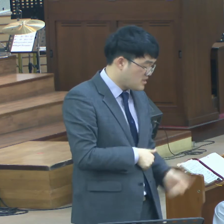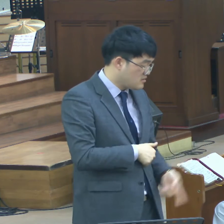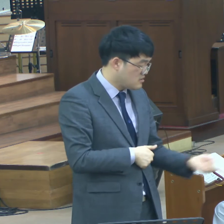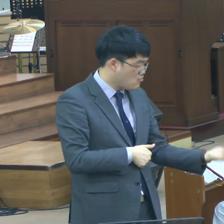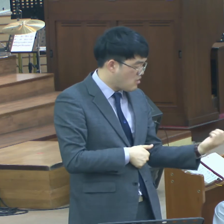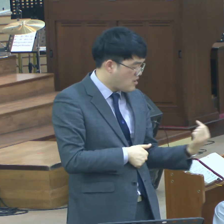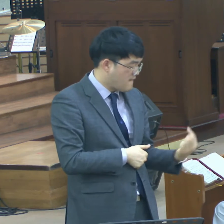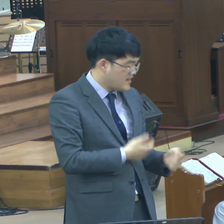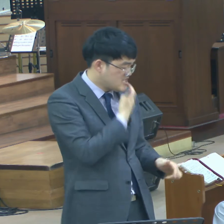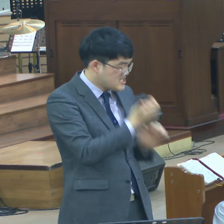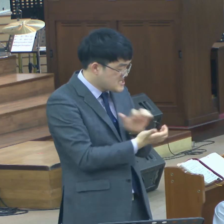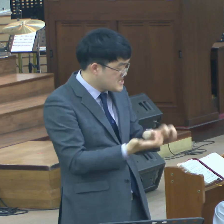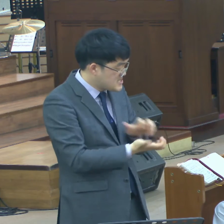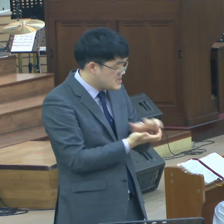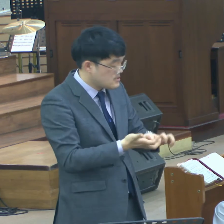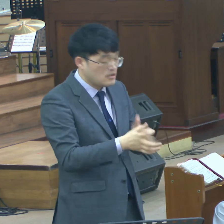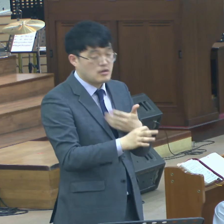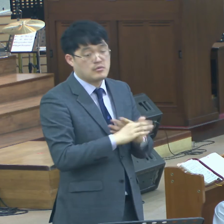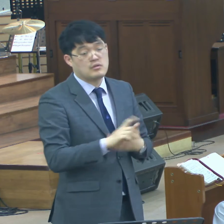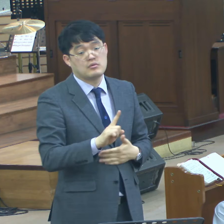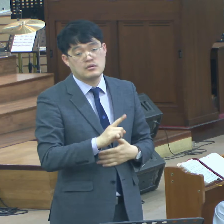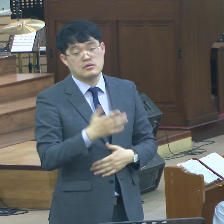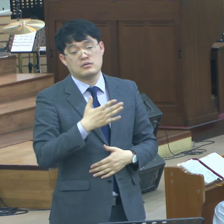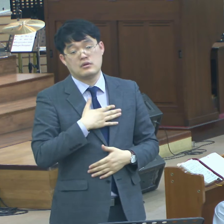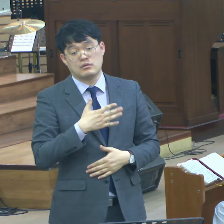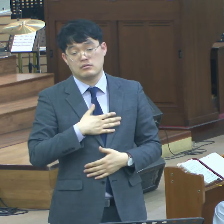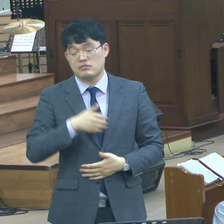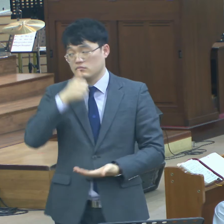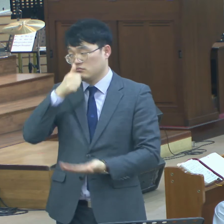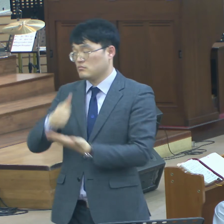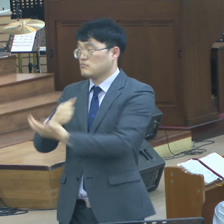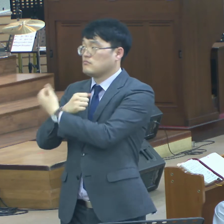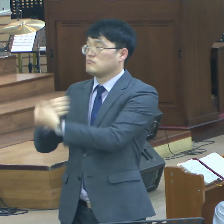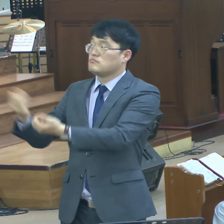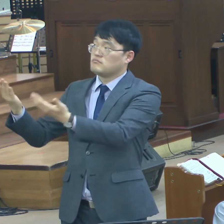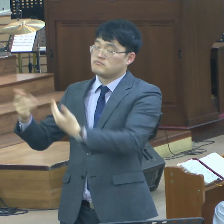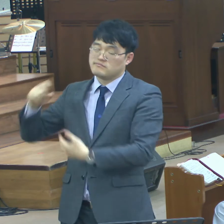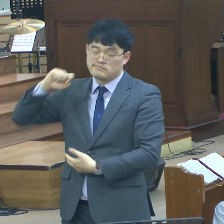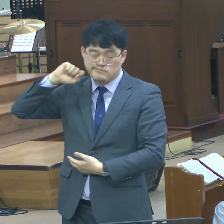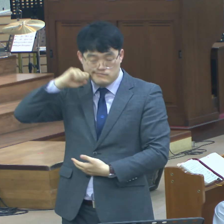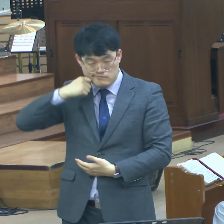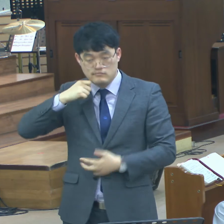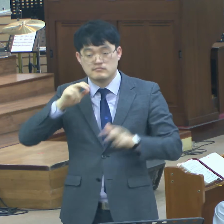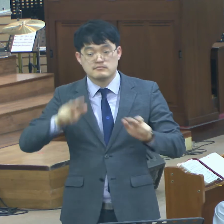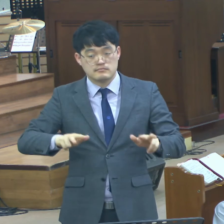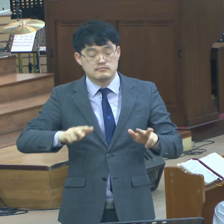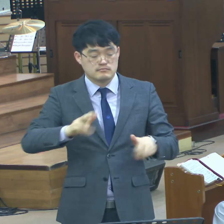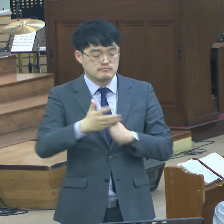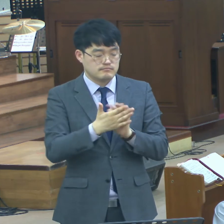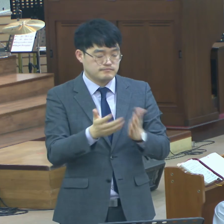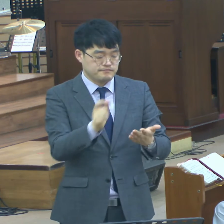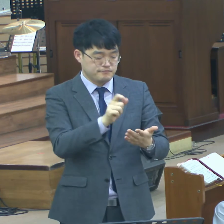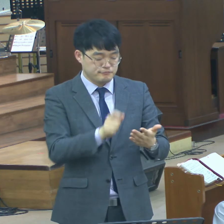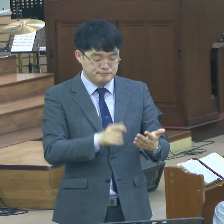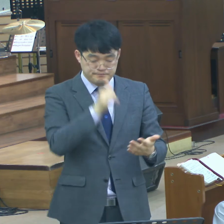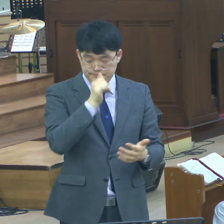하면 나도 죄 용서함 받기가 어렵게 된다는 걸 주님이 지금 중요하게 말씀하신 거예요.